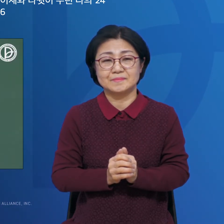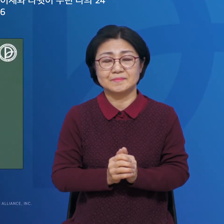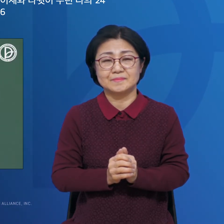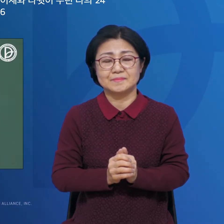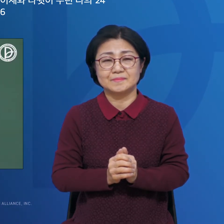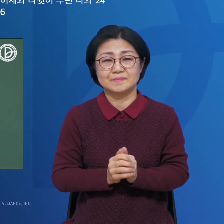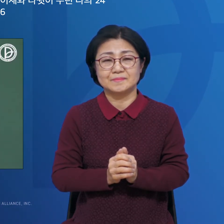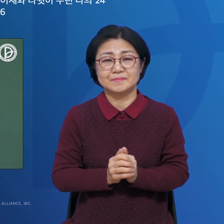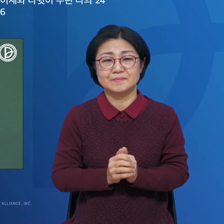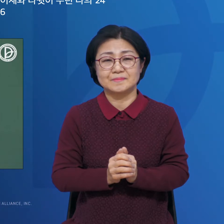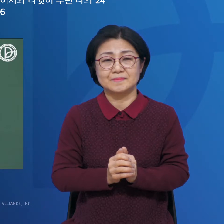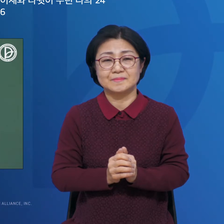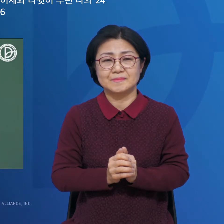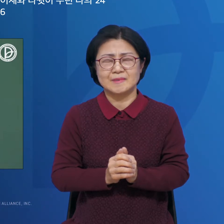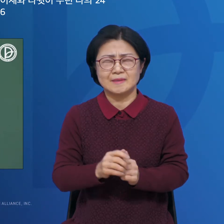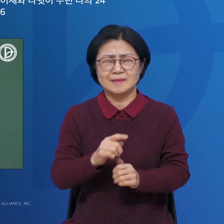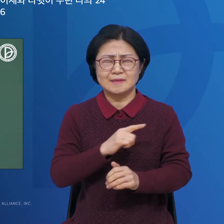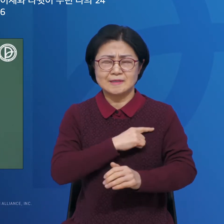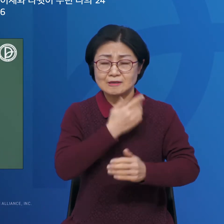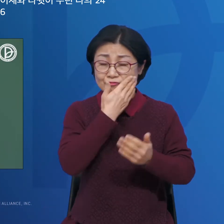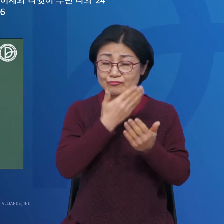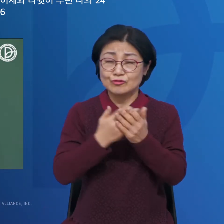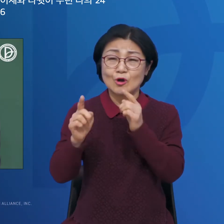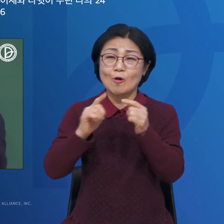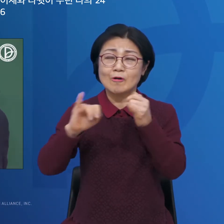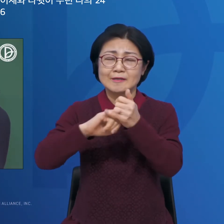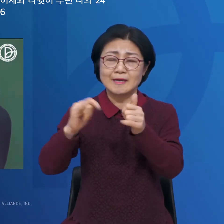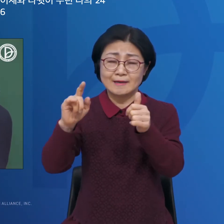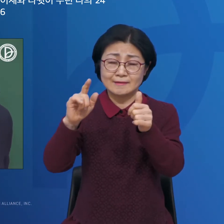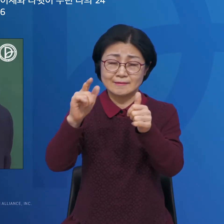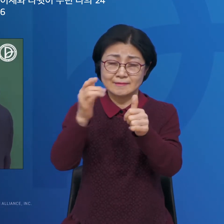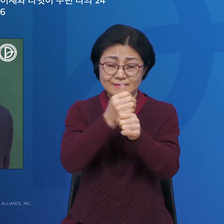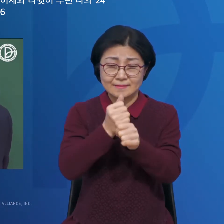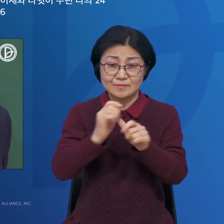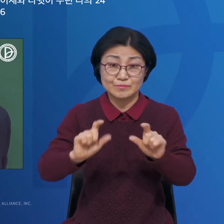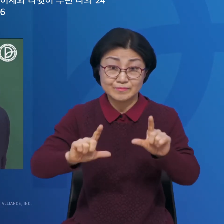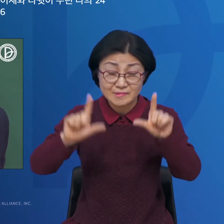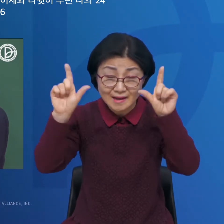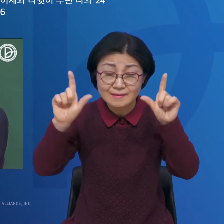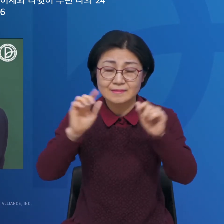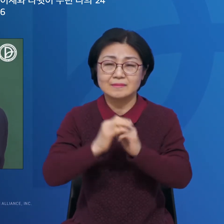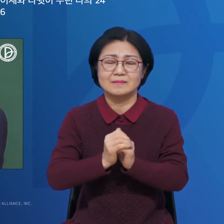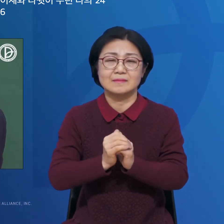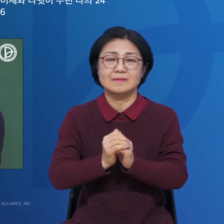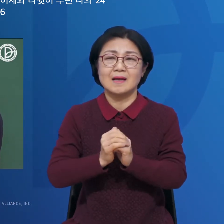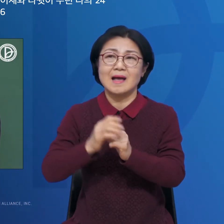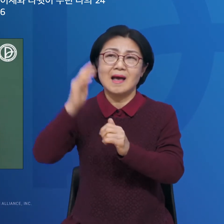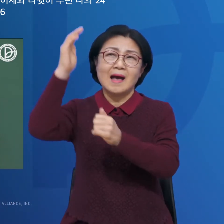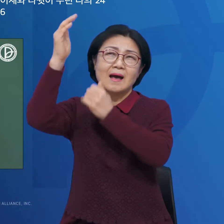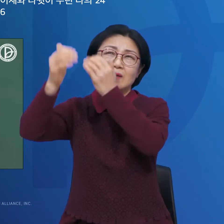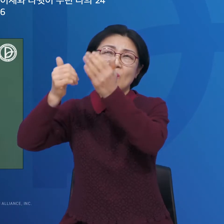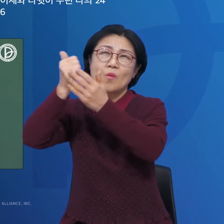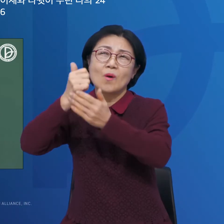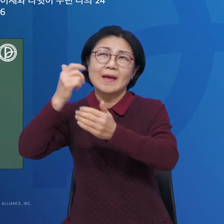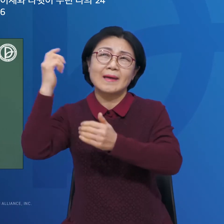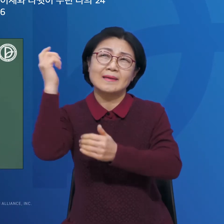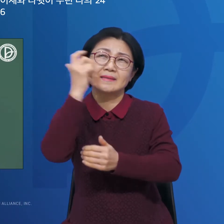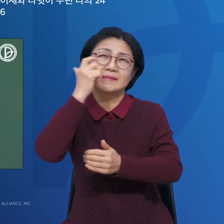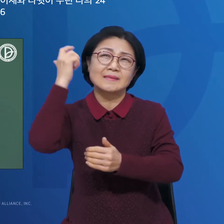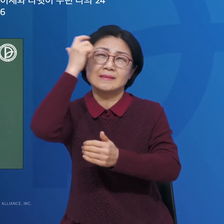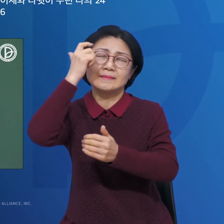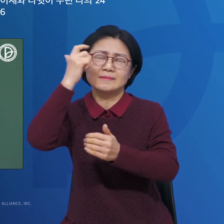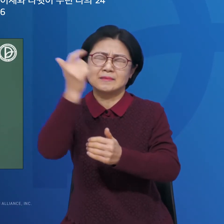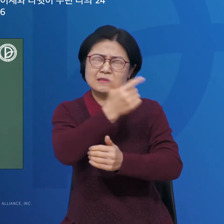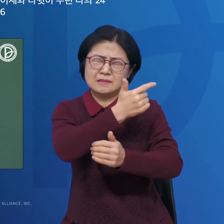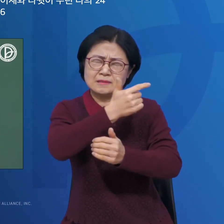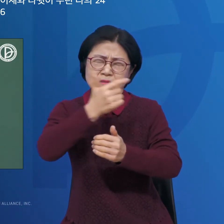아니고 크게 임했다. And so, of course, he always held on to this covenant. But we see when he held on to the important covenant, we see that the Spirit of the Lord greatly